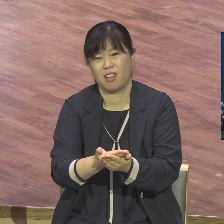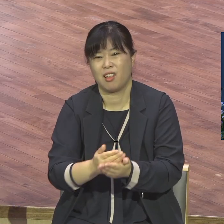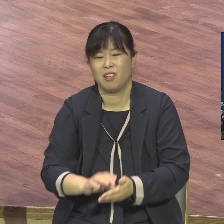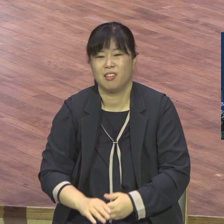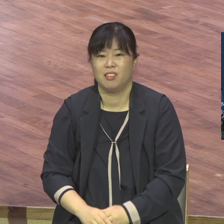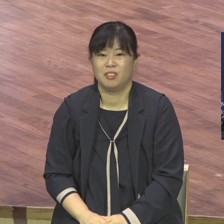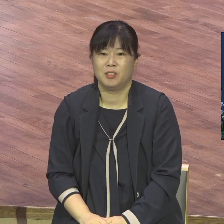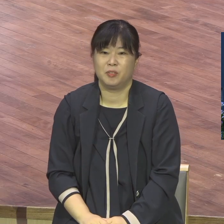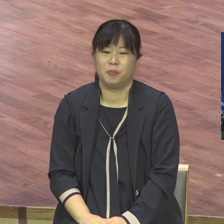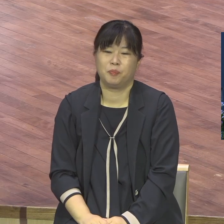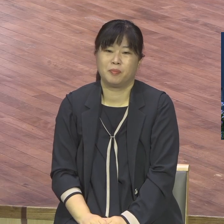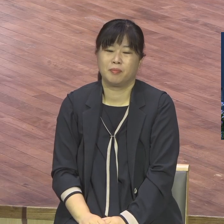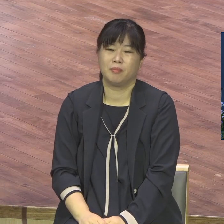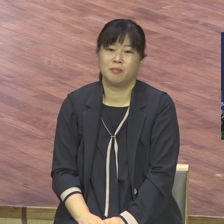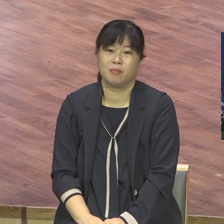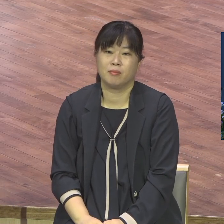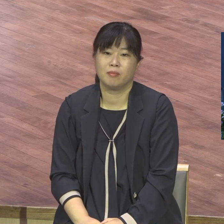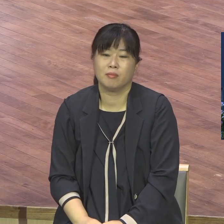그렇게 되면,